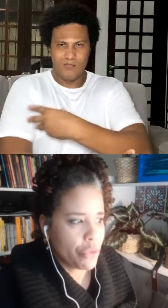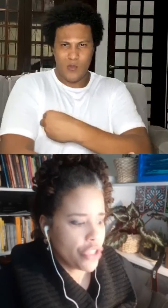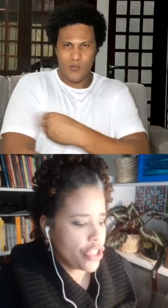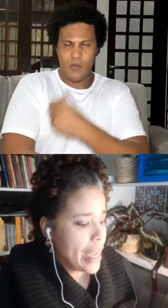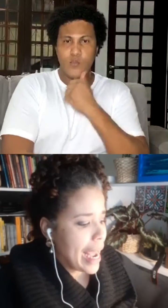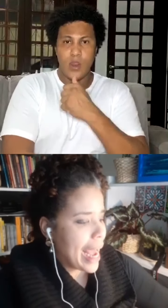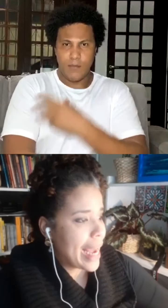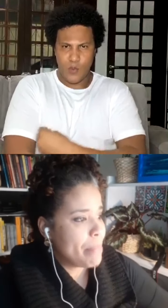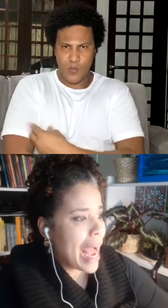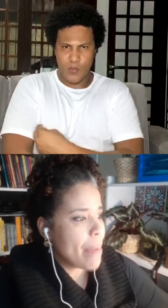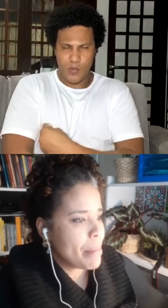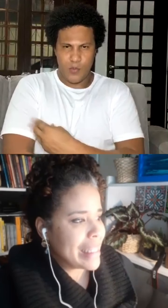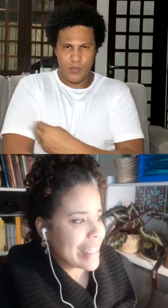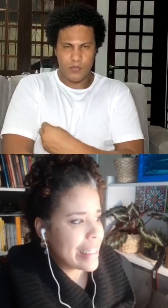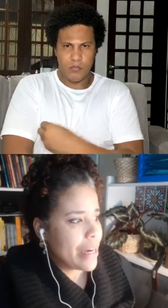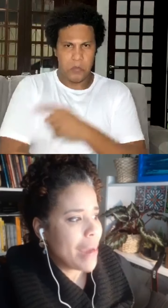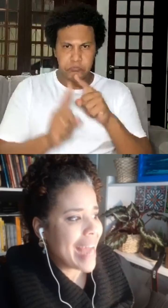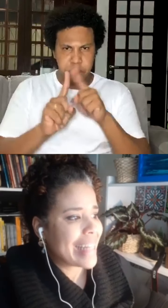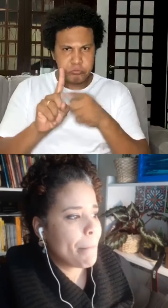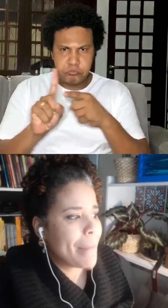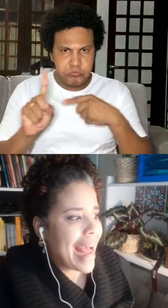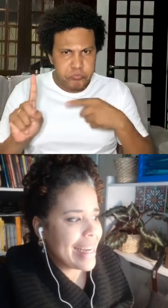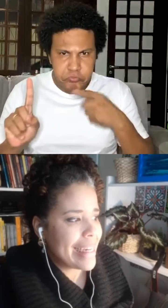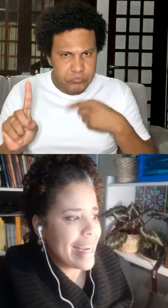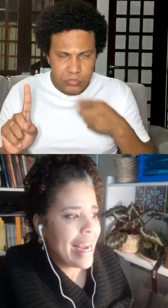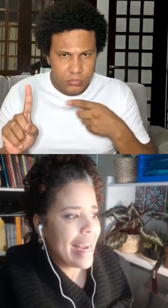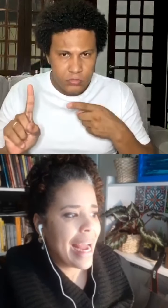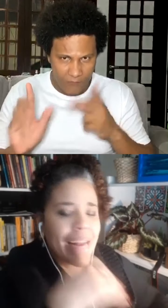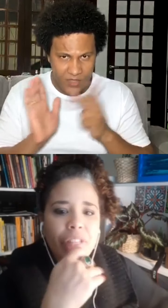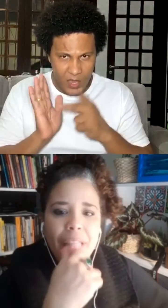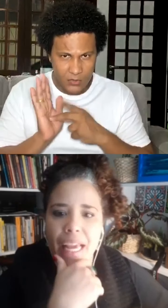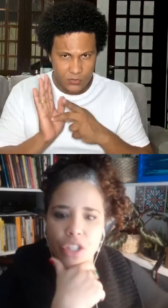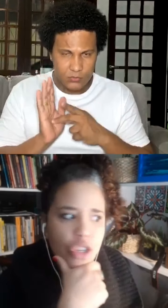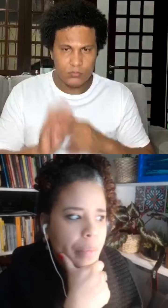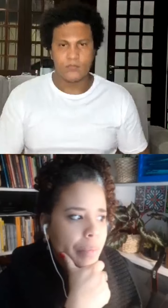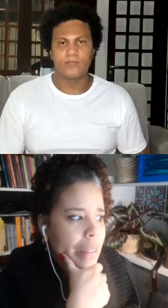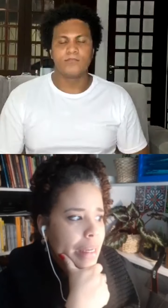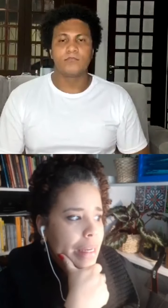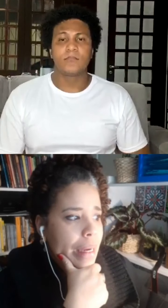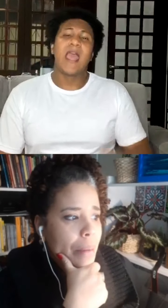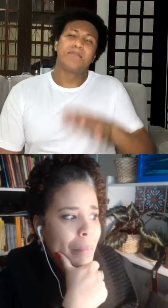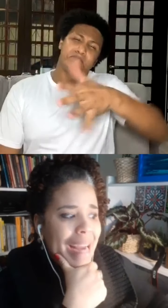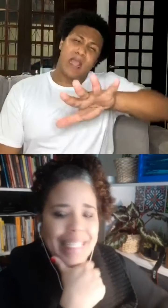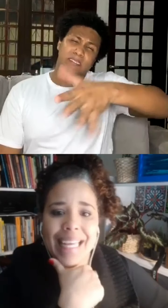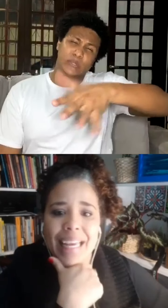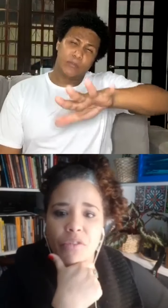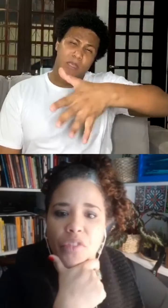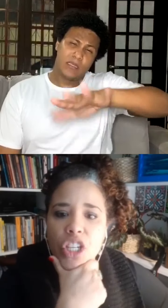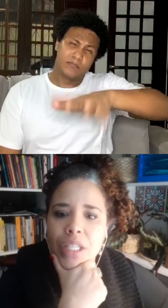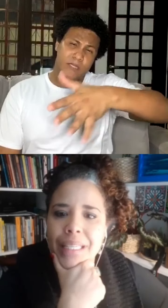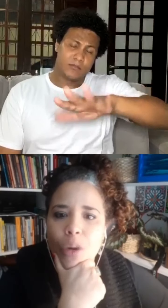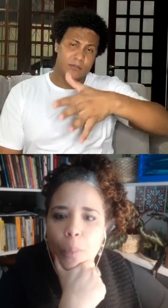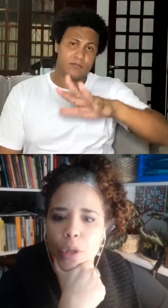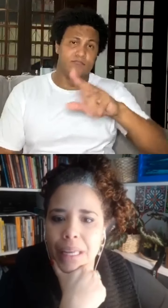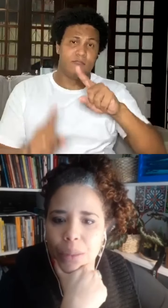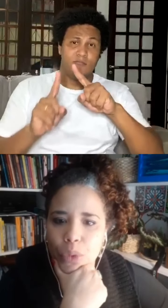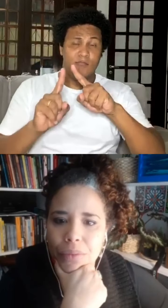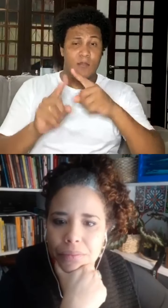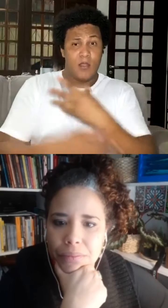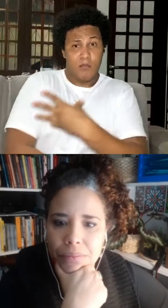menos. A amamentação atrapalha a gravidez, mas é em